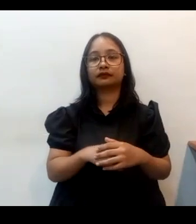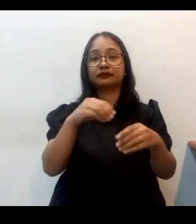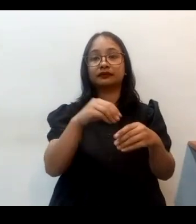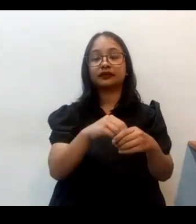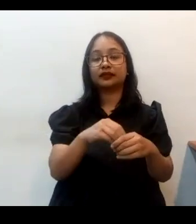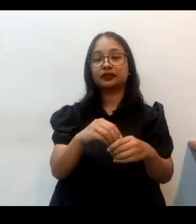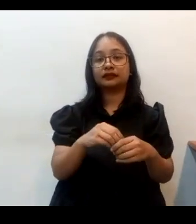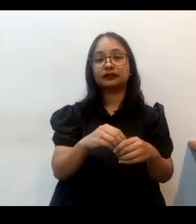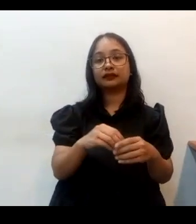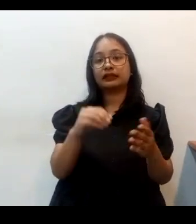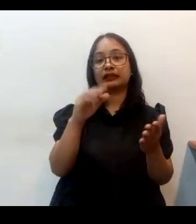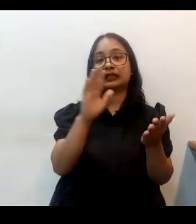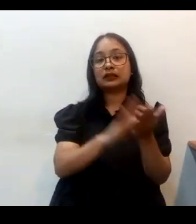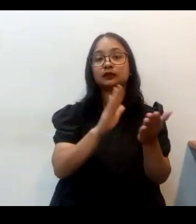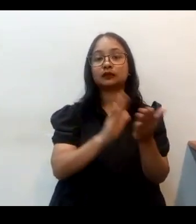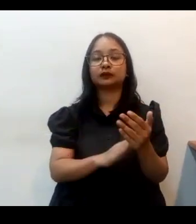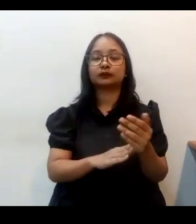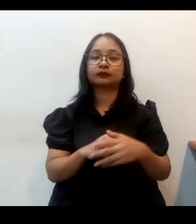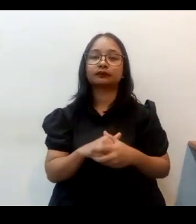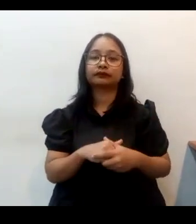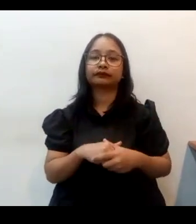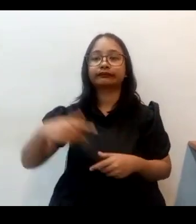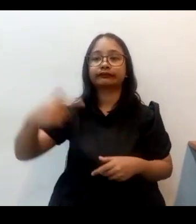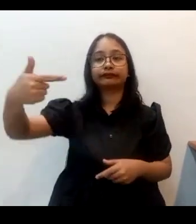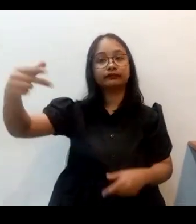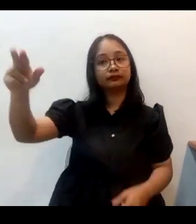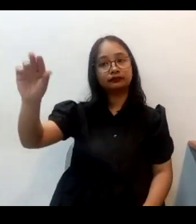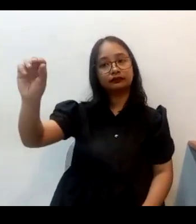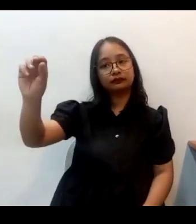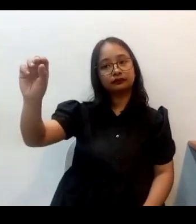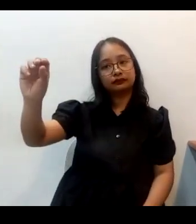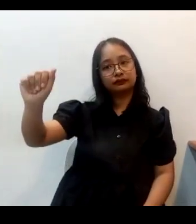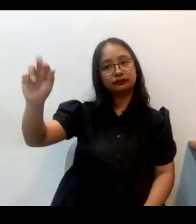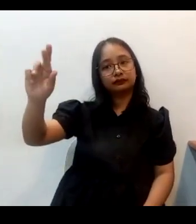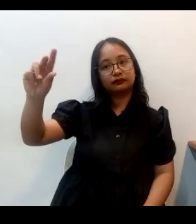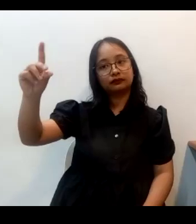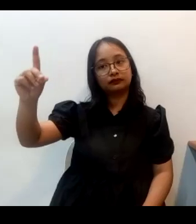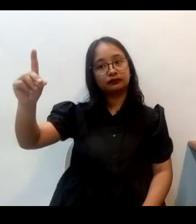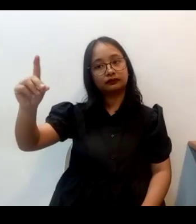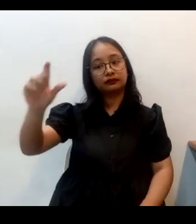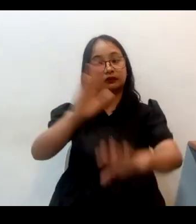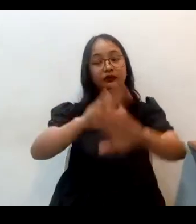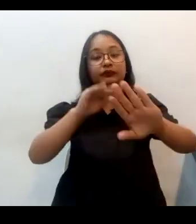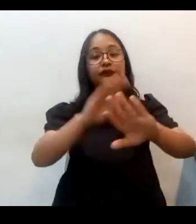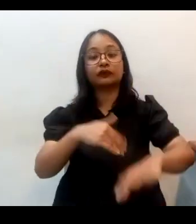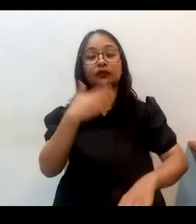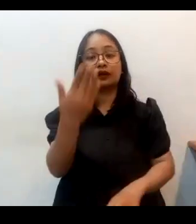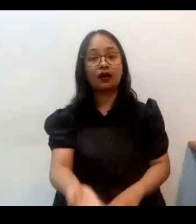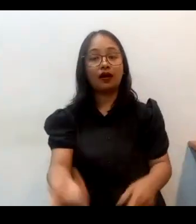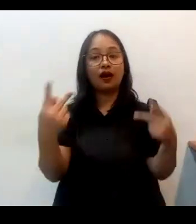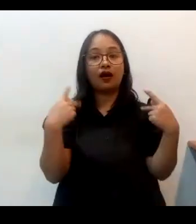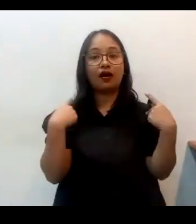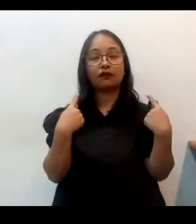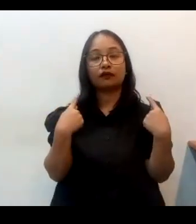Kaya nung kami po nag-iimbata sa harapan ng school, yung gwardiya po doon, tinawag ako. Did you get permission from principal? Nakakuha po ba kayo ng